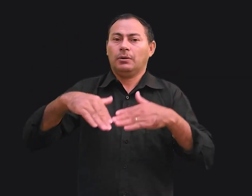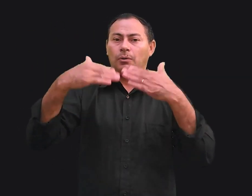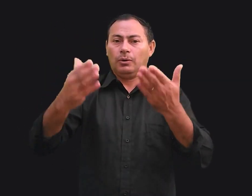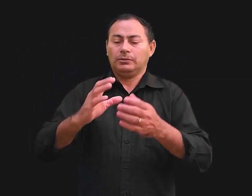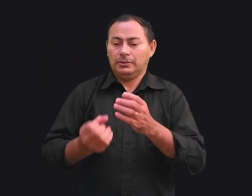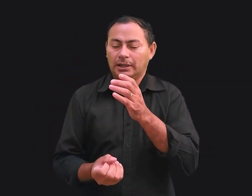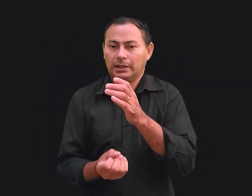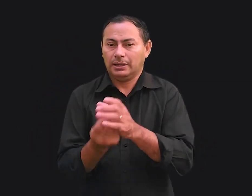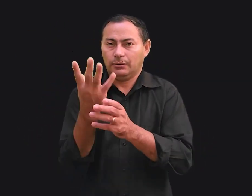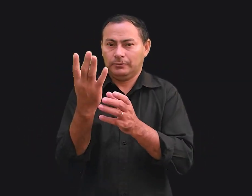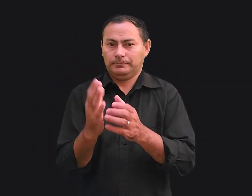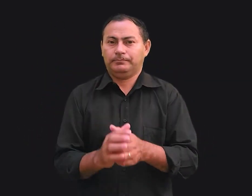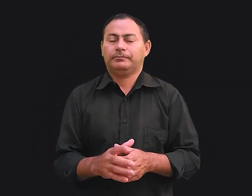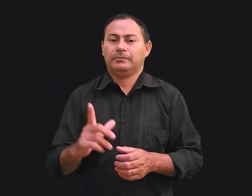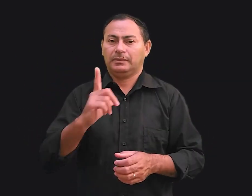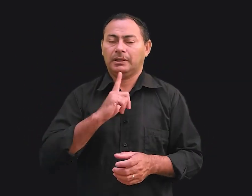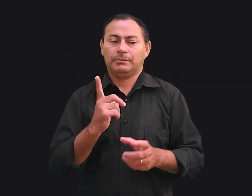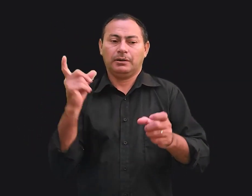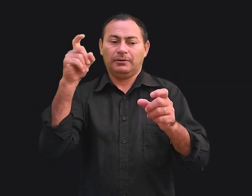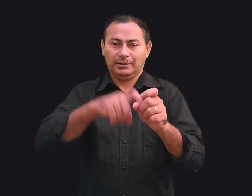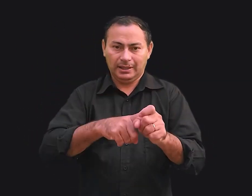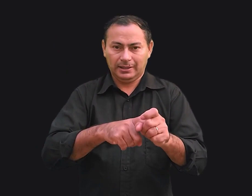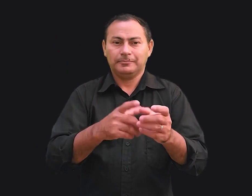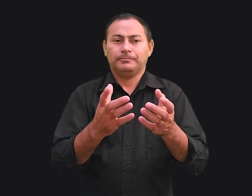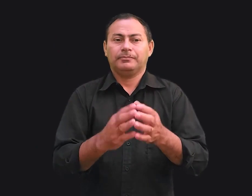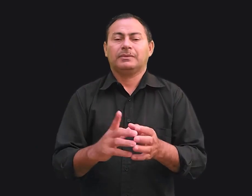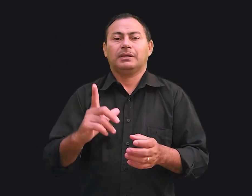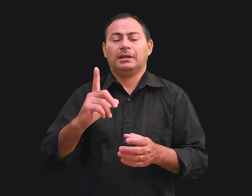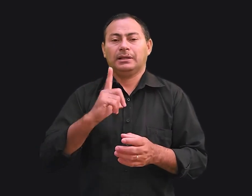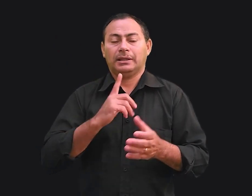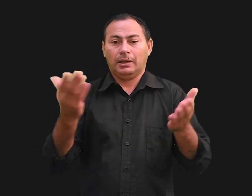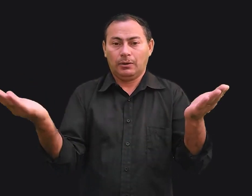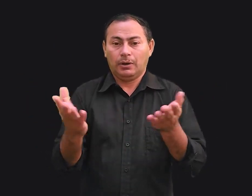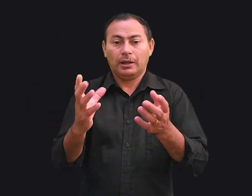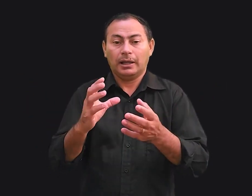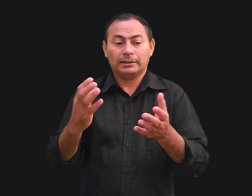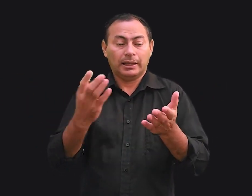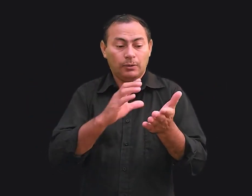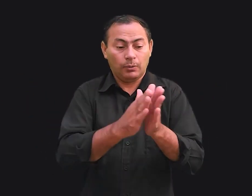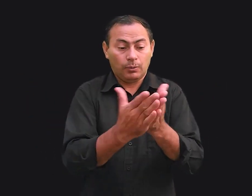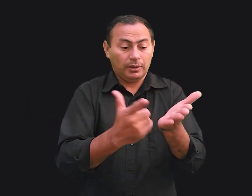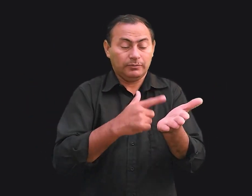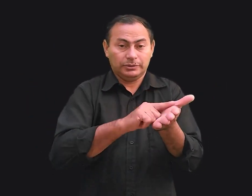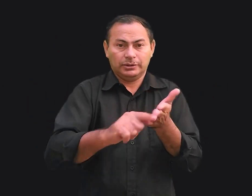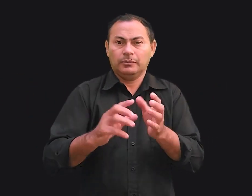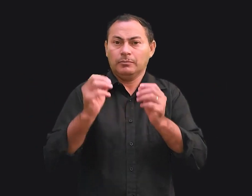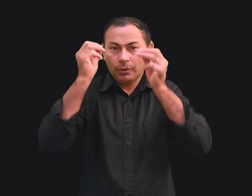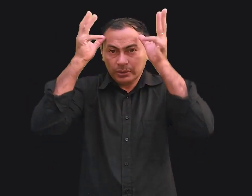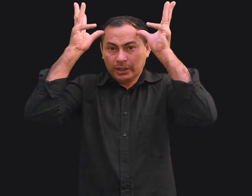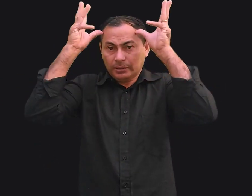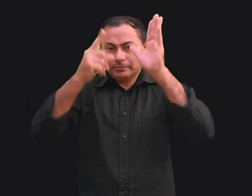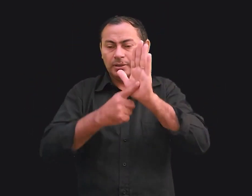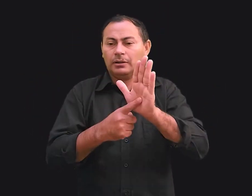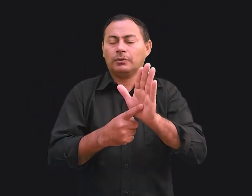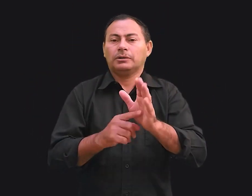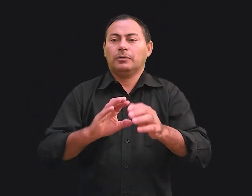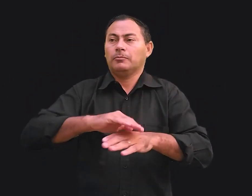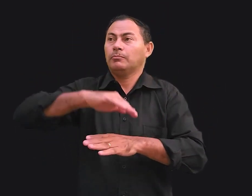quando as criou. Temos que voltar até o Gênesis. Moisés teve a revelação quando estava no Monte